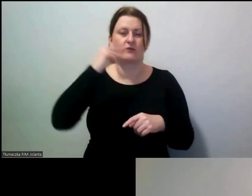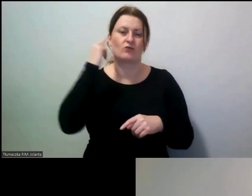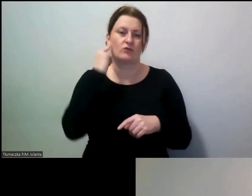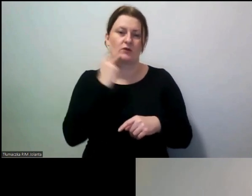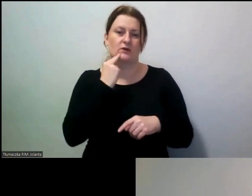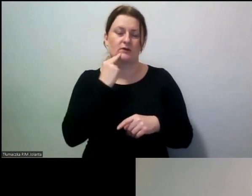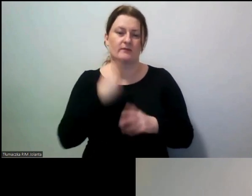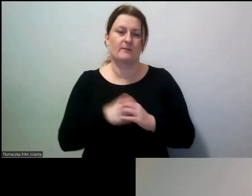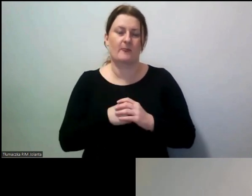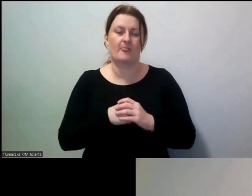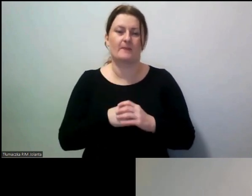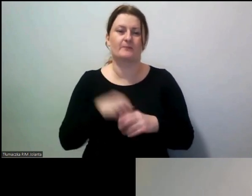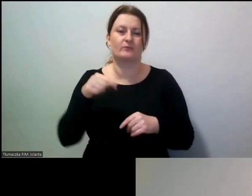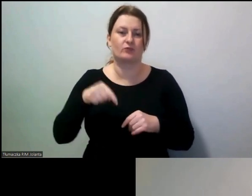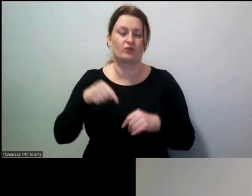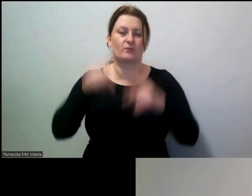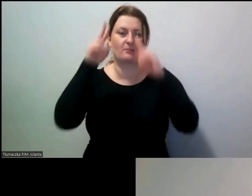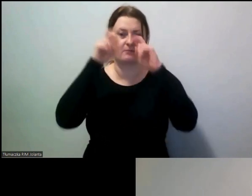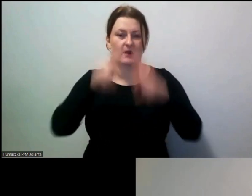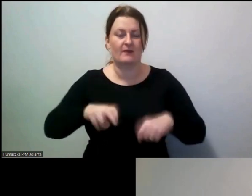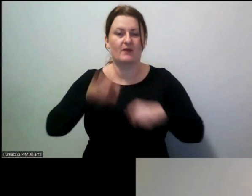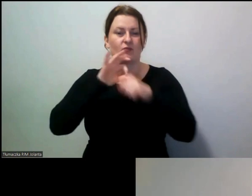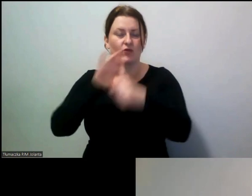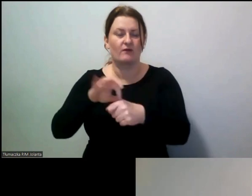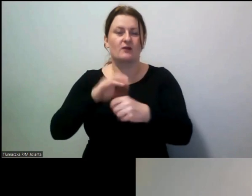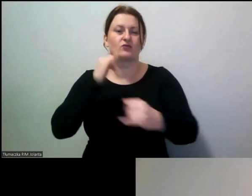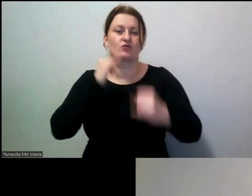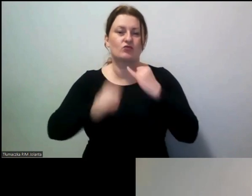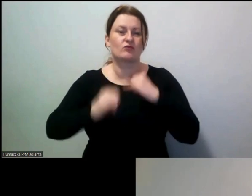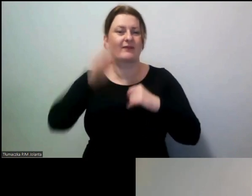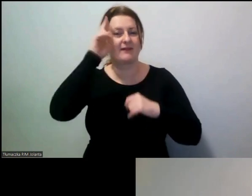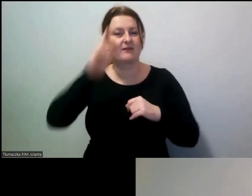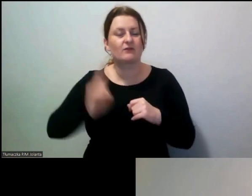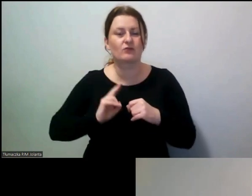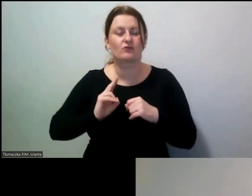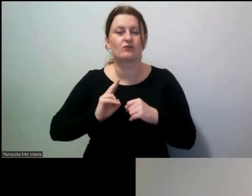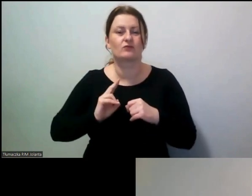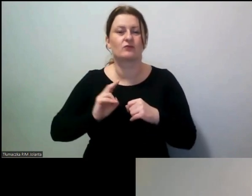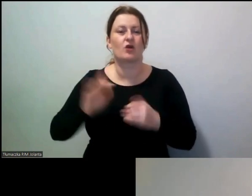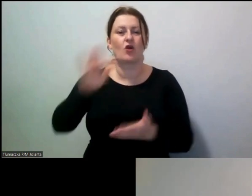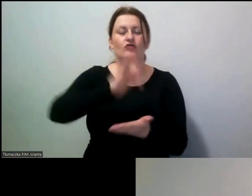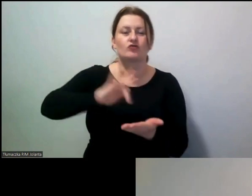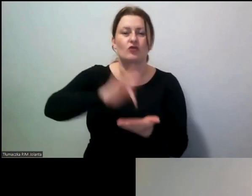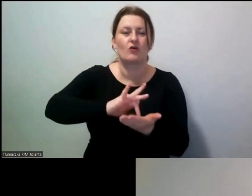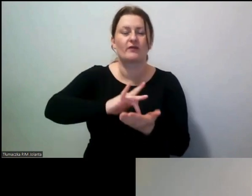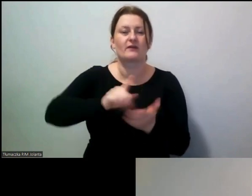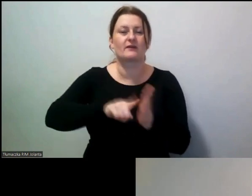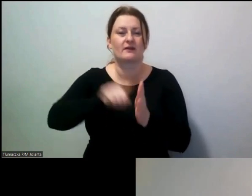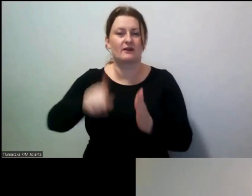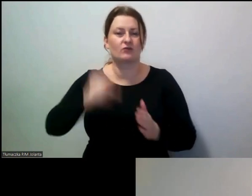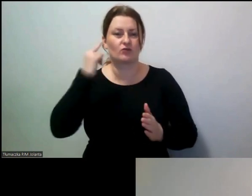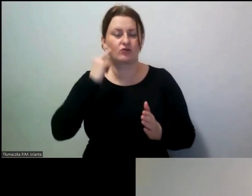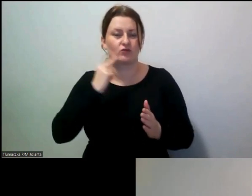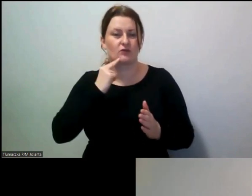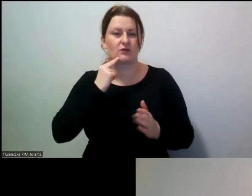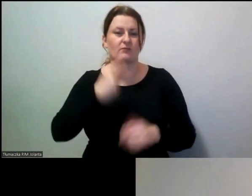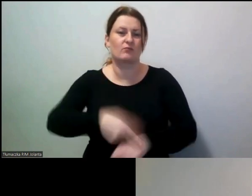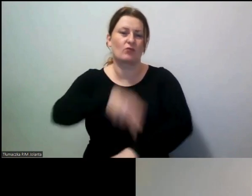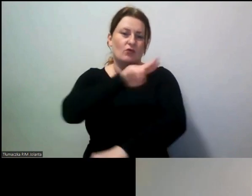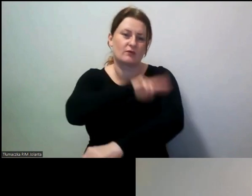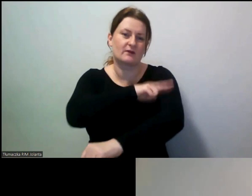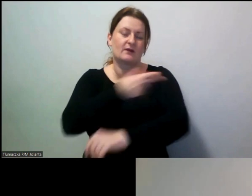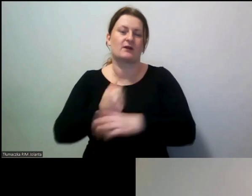niesłyszących. Tutaj badania prowadzone były w różnych placówkach, w ośrodkach dla niesłyszących, między innymi w